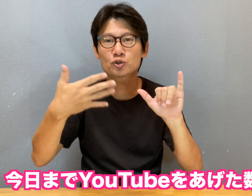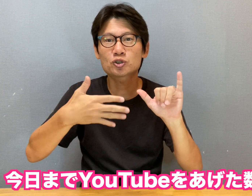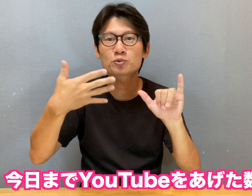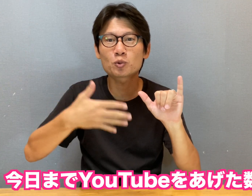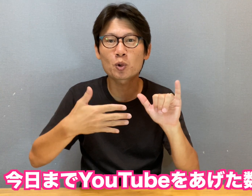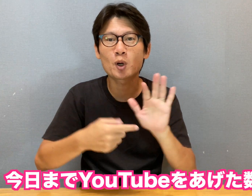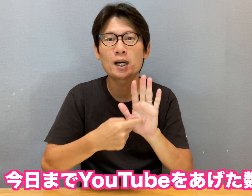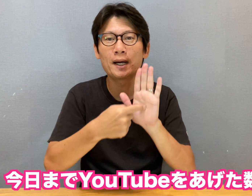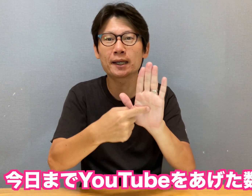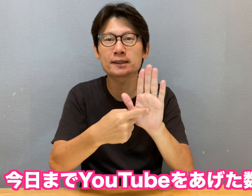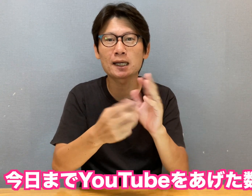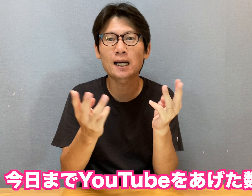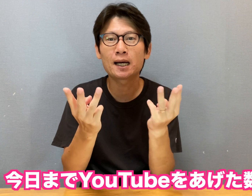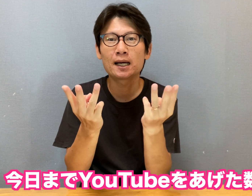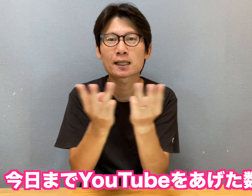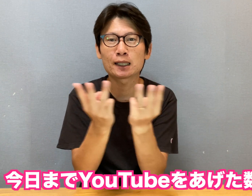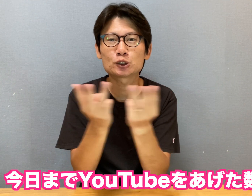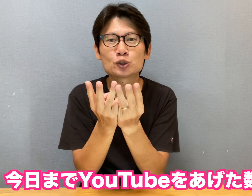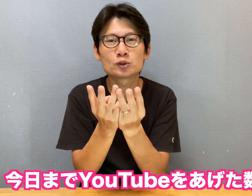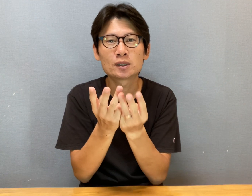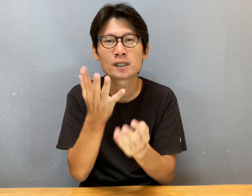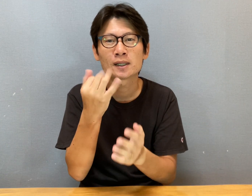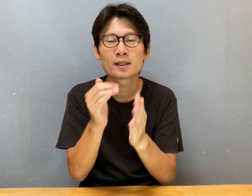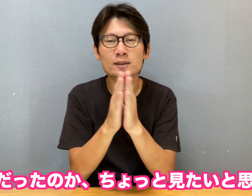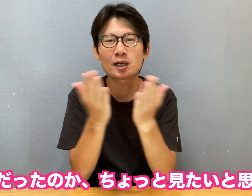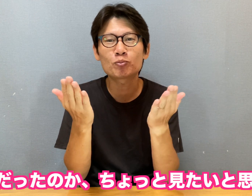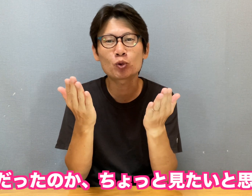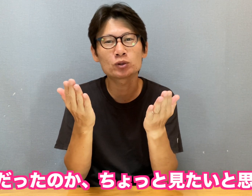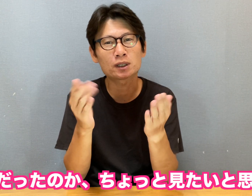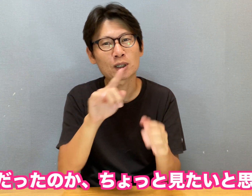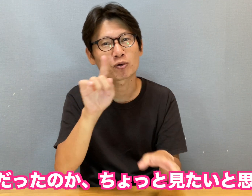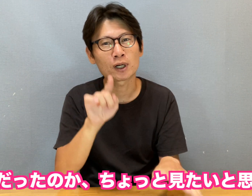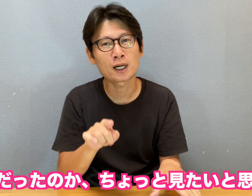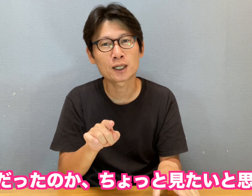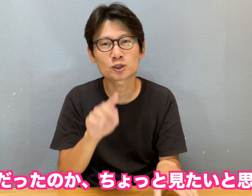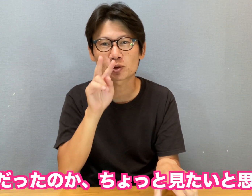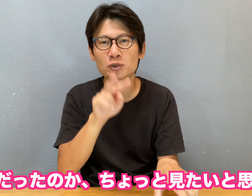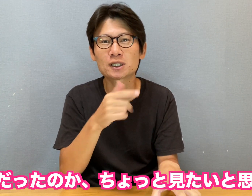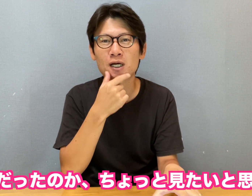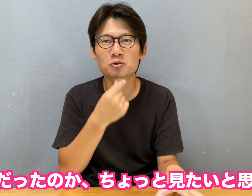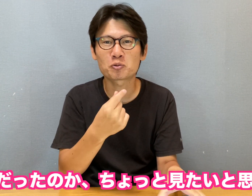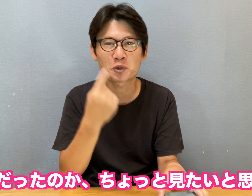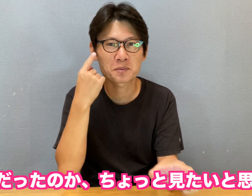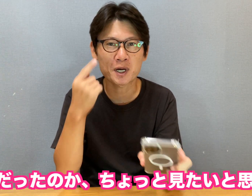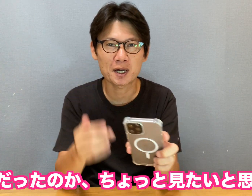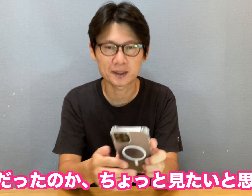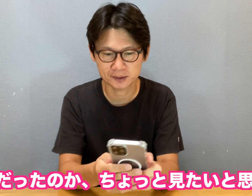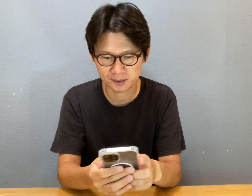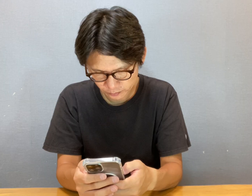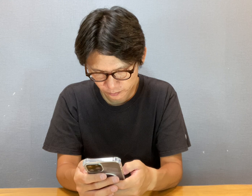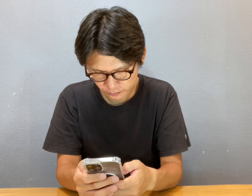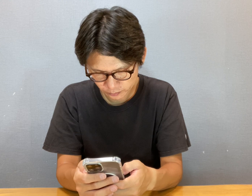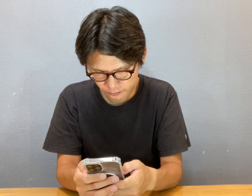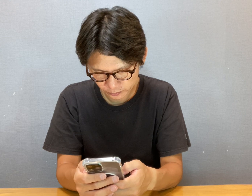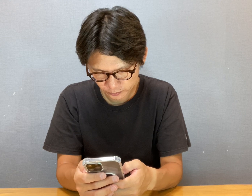YouTube を上げた数何本だったのかな、ちょっと見たいと思います。